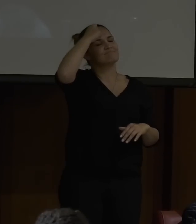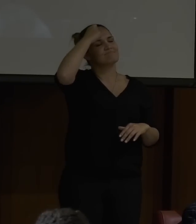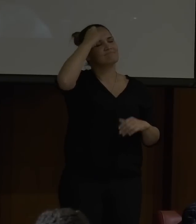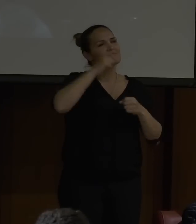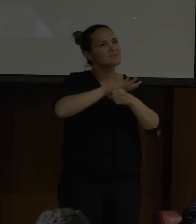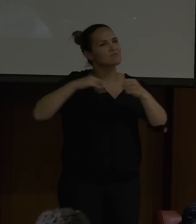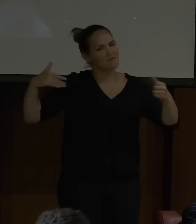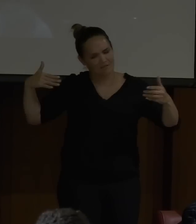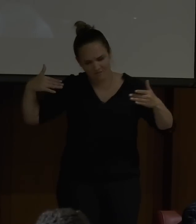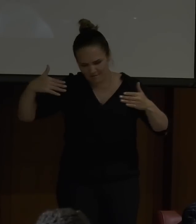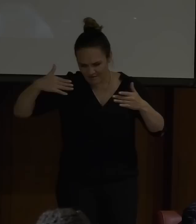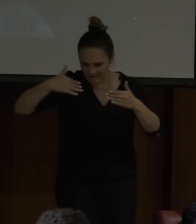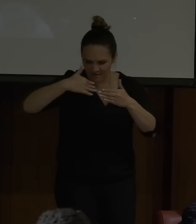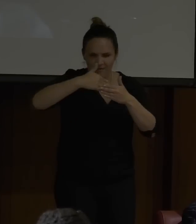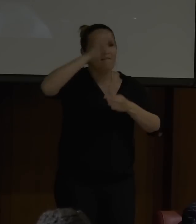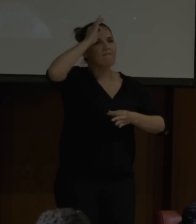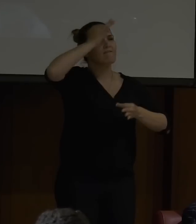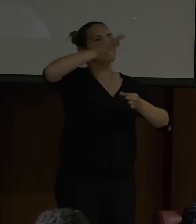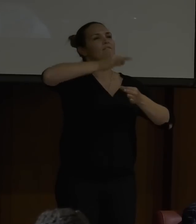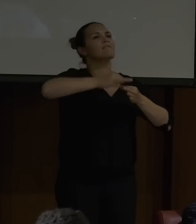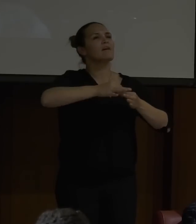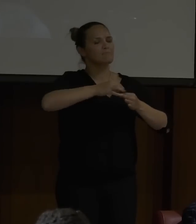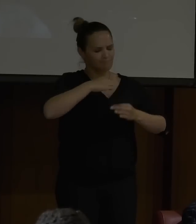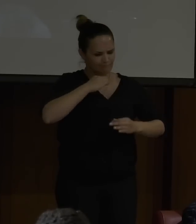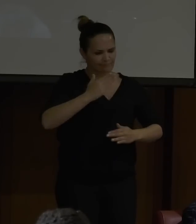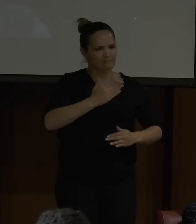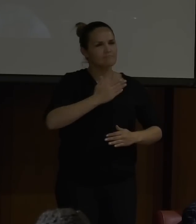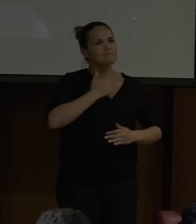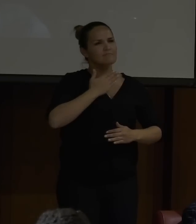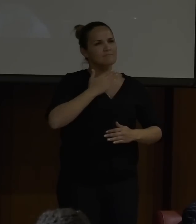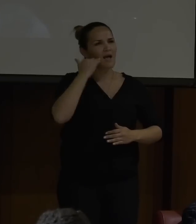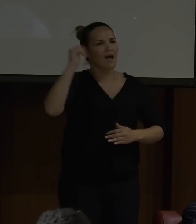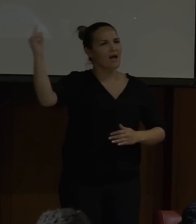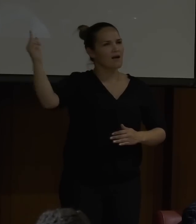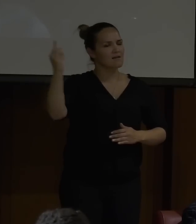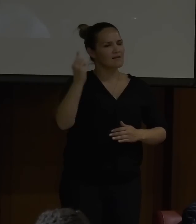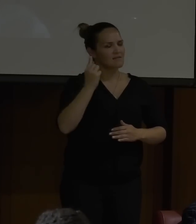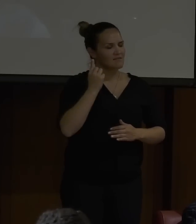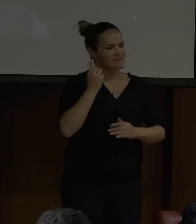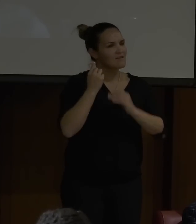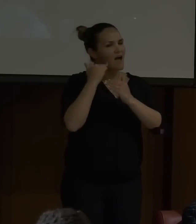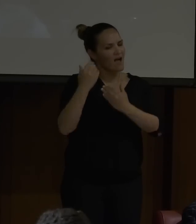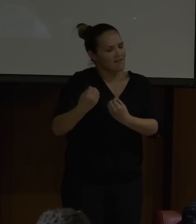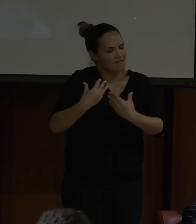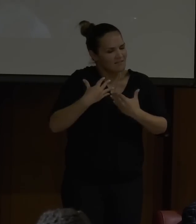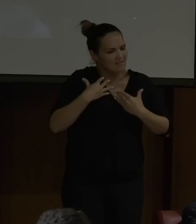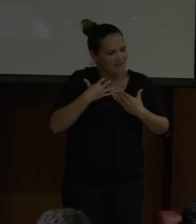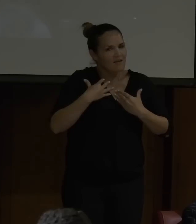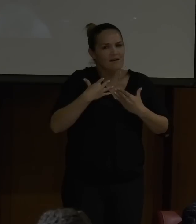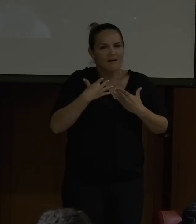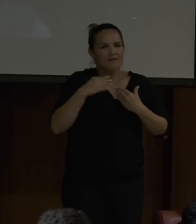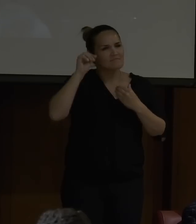Toda mi tierna fe la tengo en ella. La viajera dejó para mí